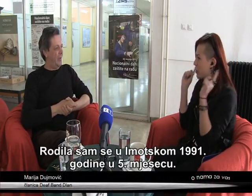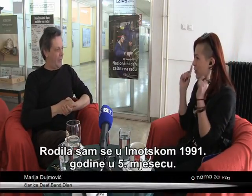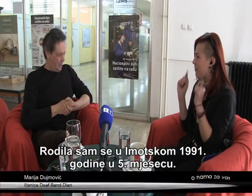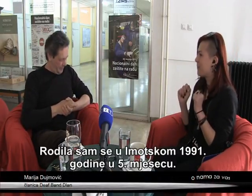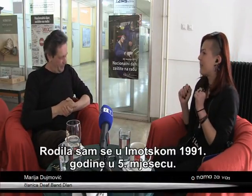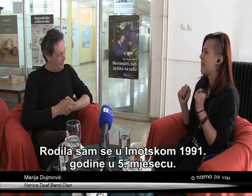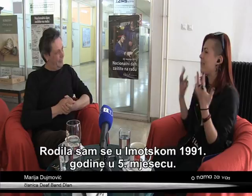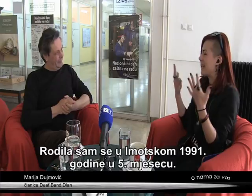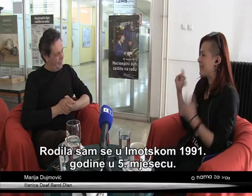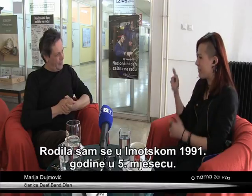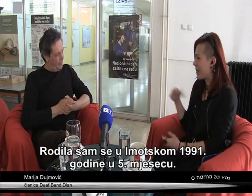Imotskom?